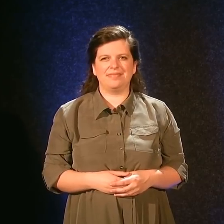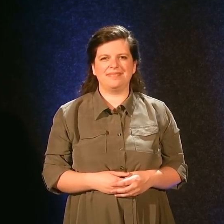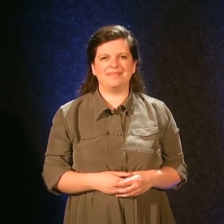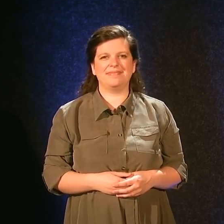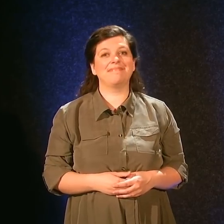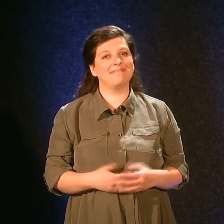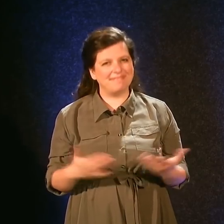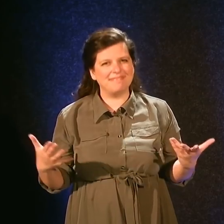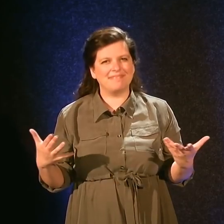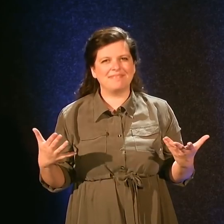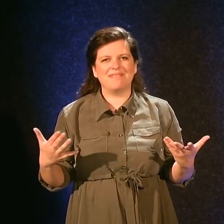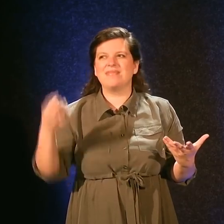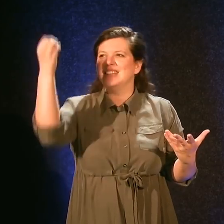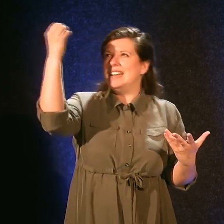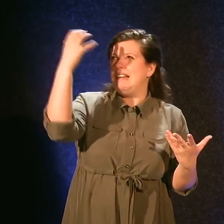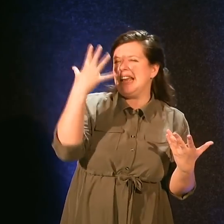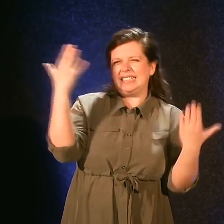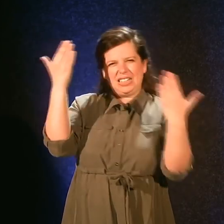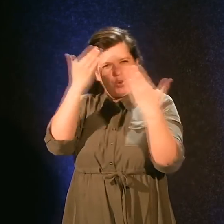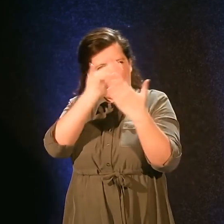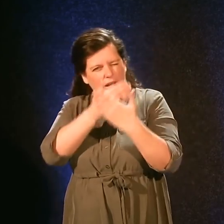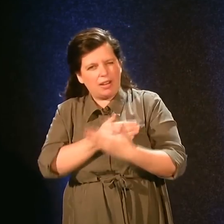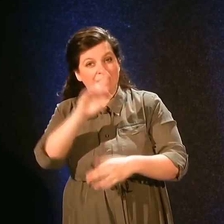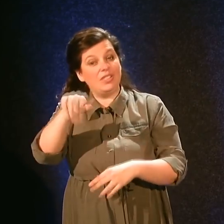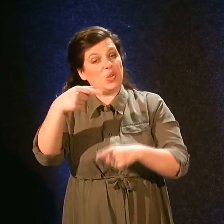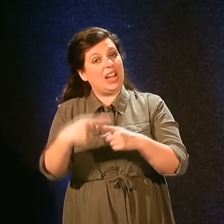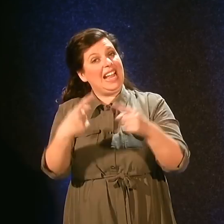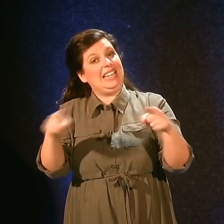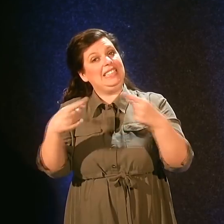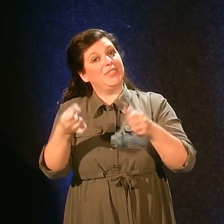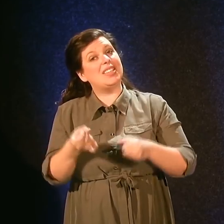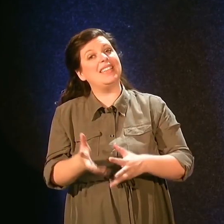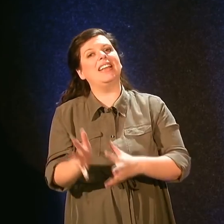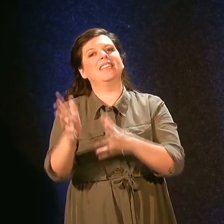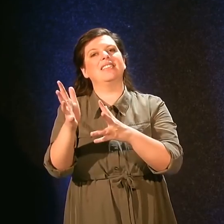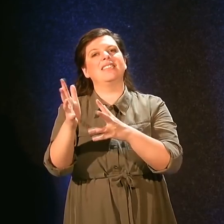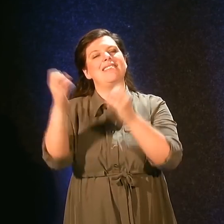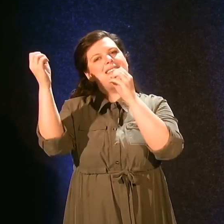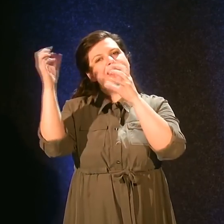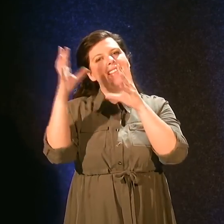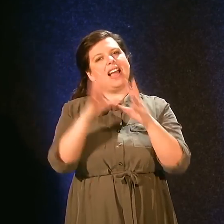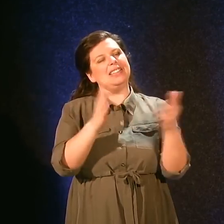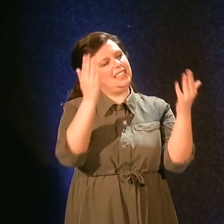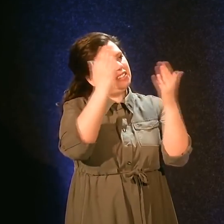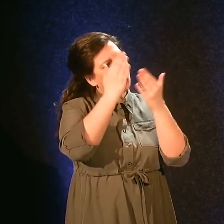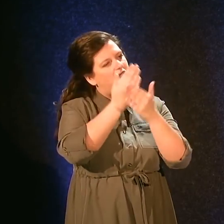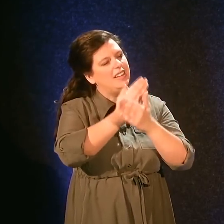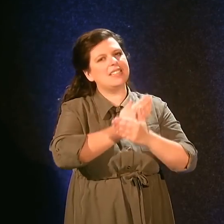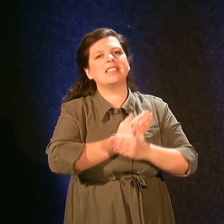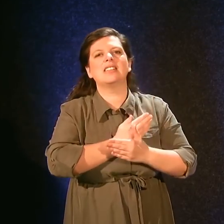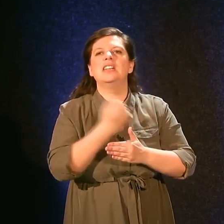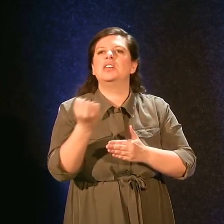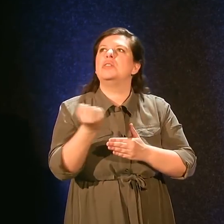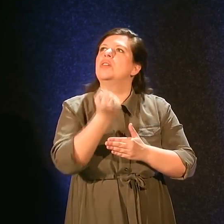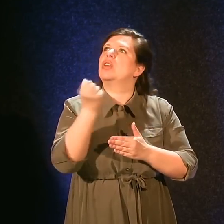Yes. Licht in het donker. Daar willen we nog een lied van zingen. Light in the darkness. Because you